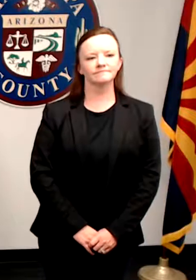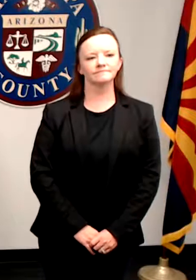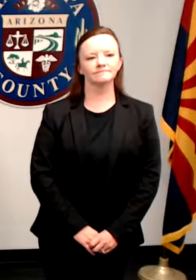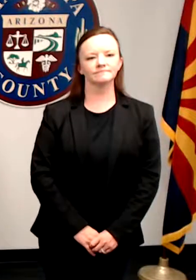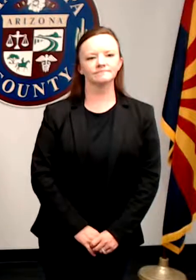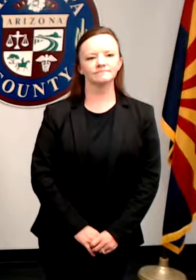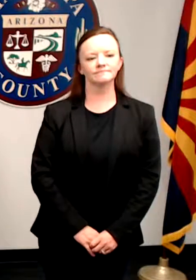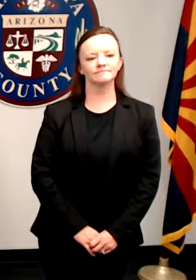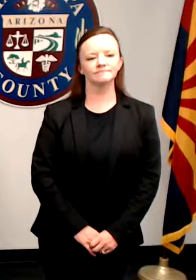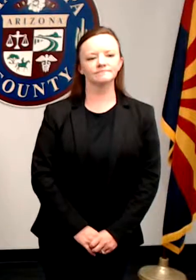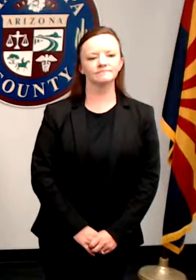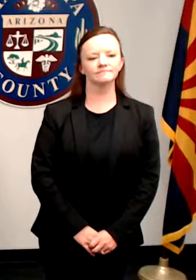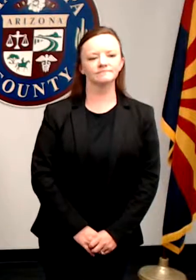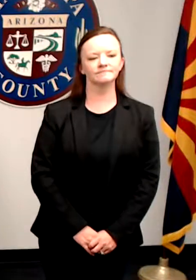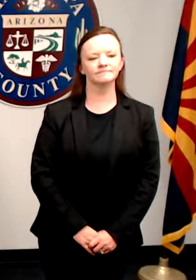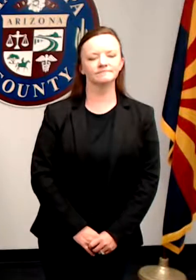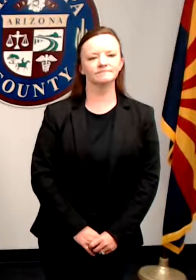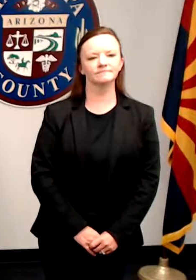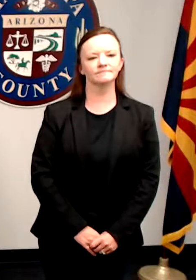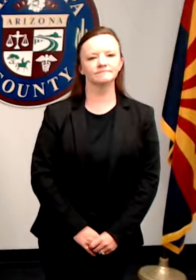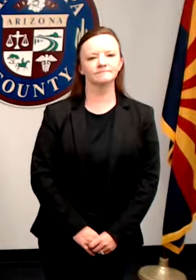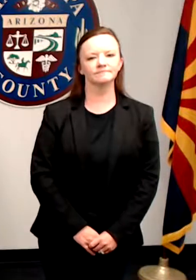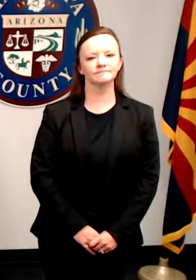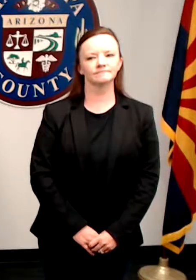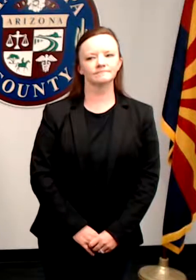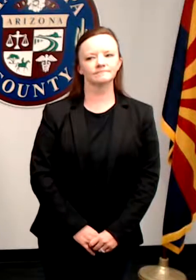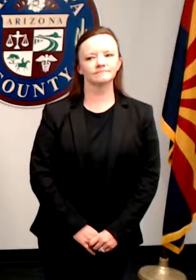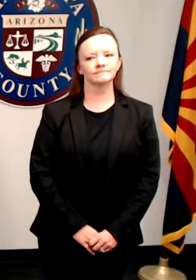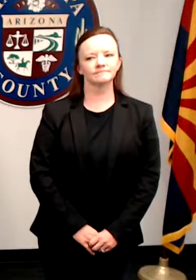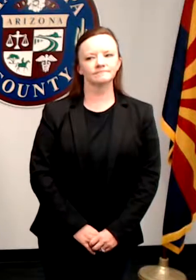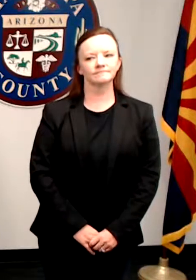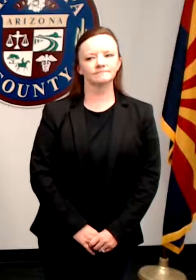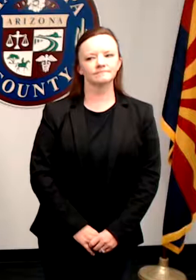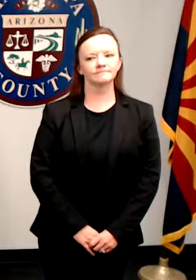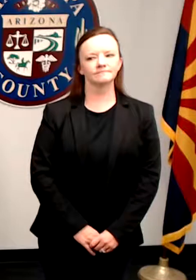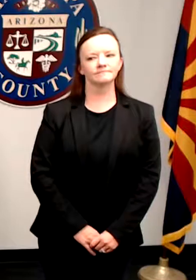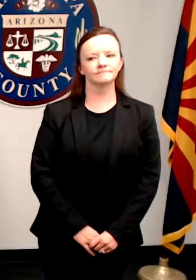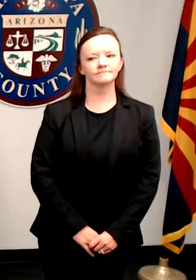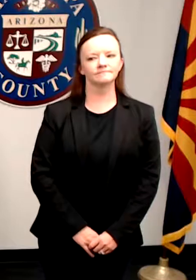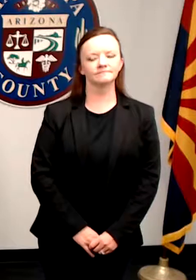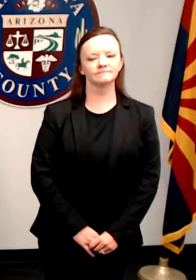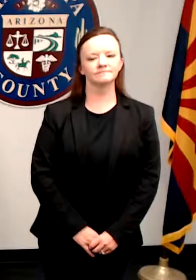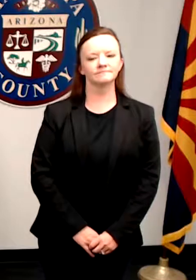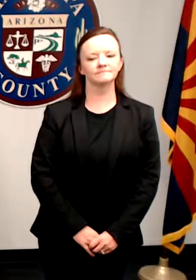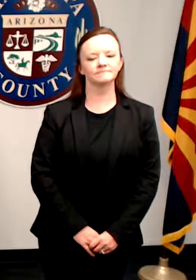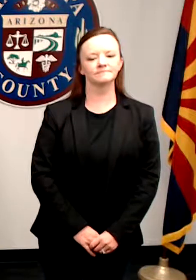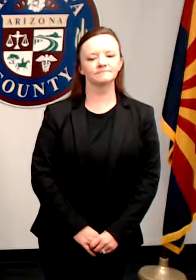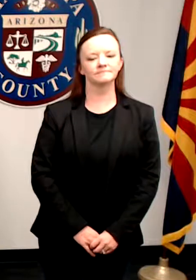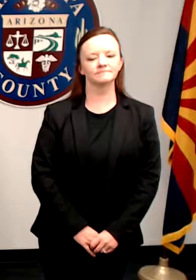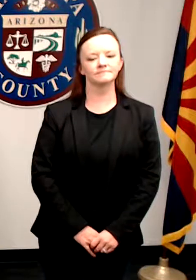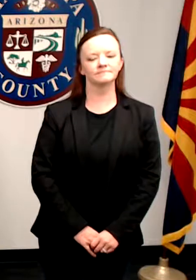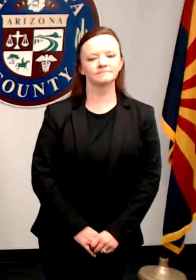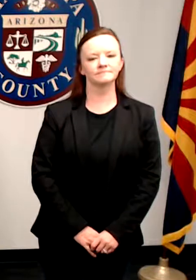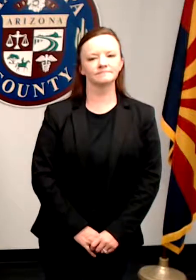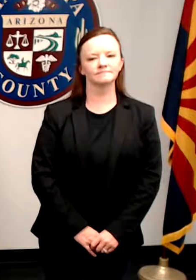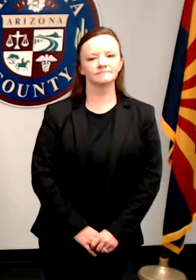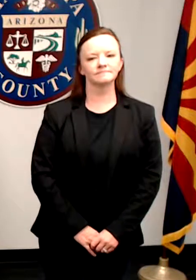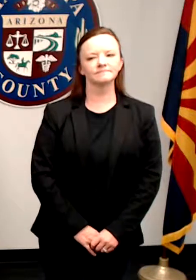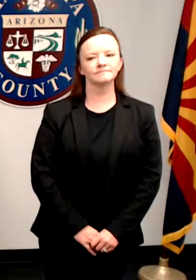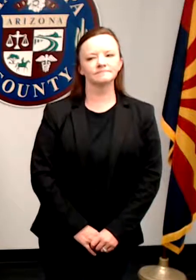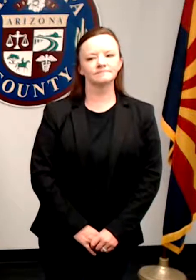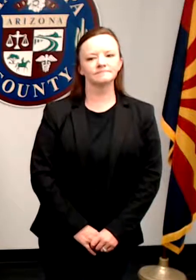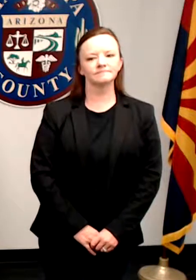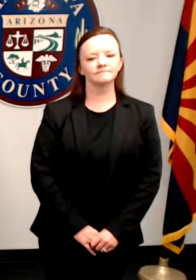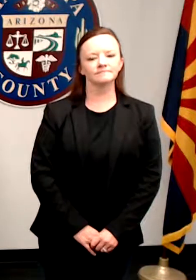Departamento de Salud del condado. Estas pruebas masivas vienen del Departamento de Salud, del Estado. Obviamente ellos están trabajando